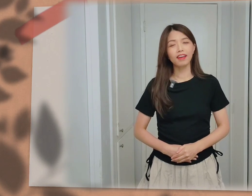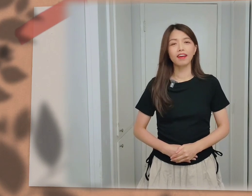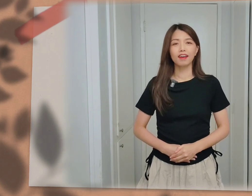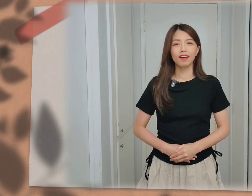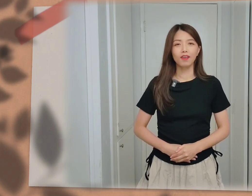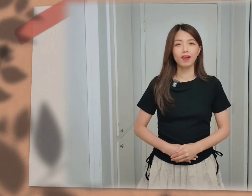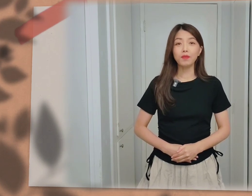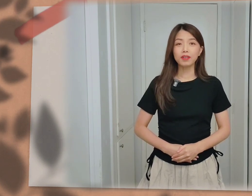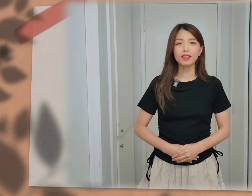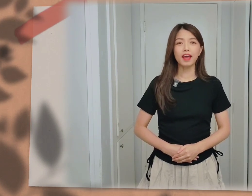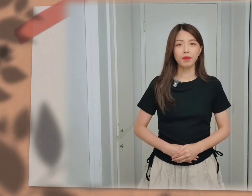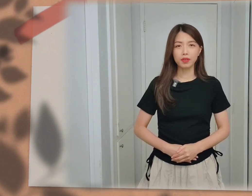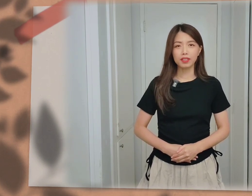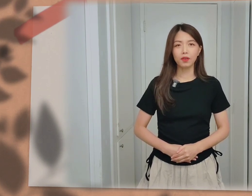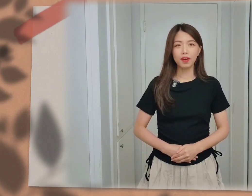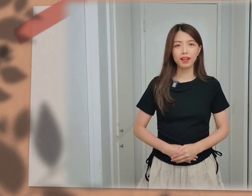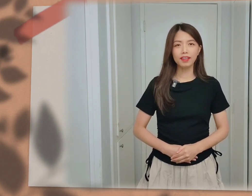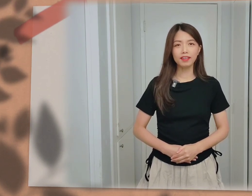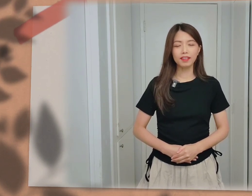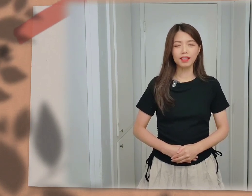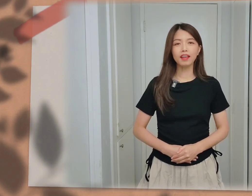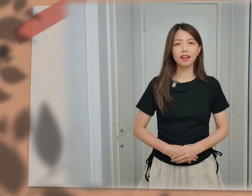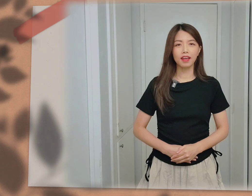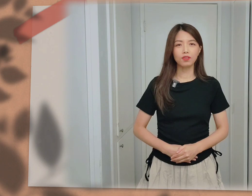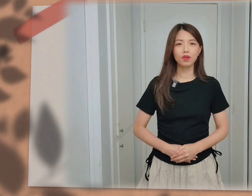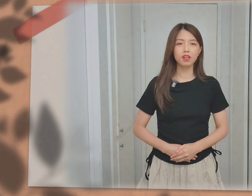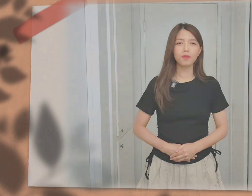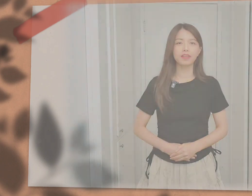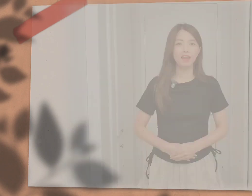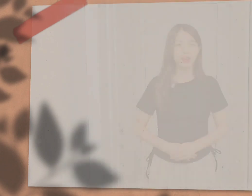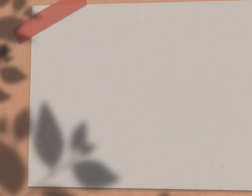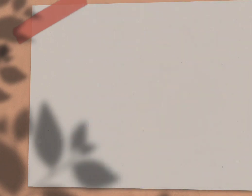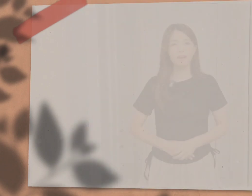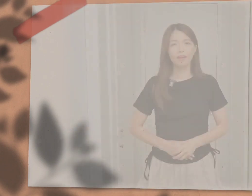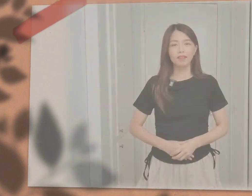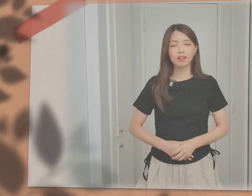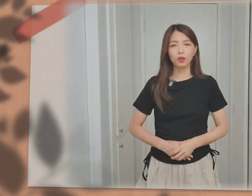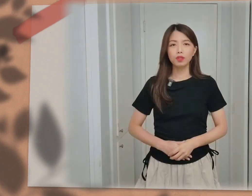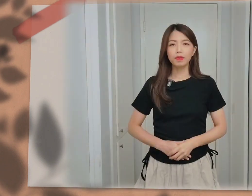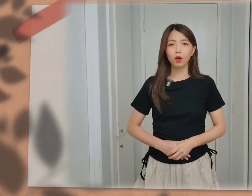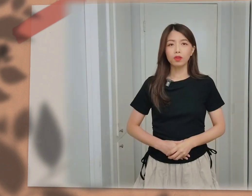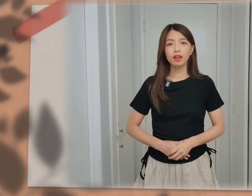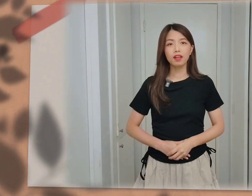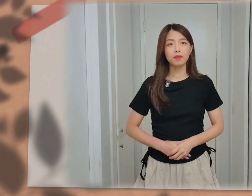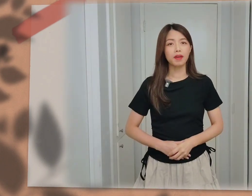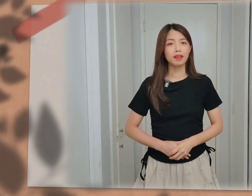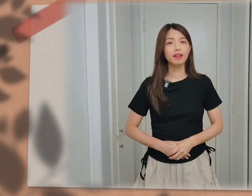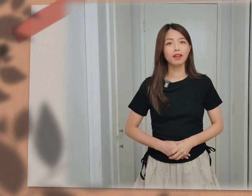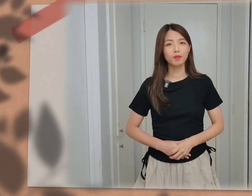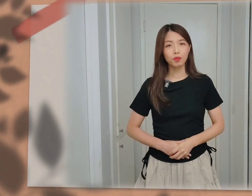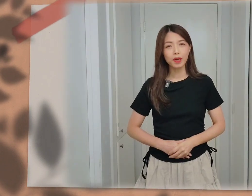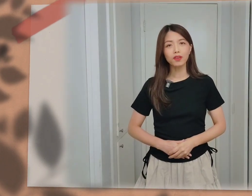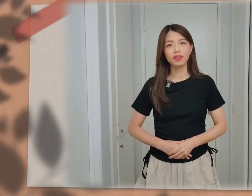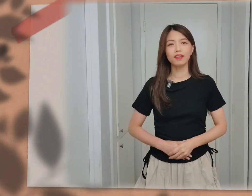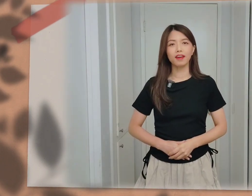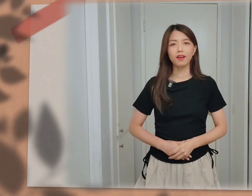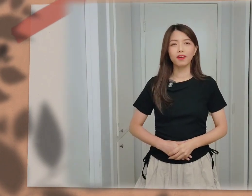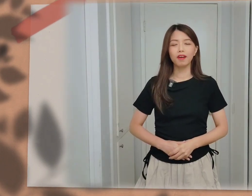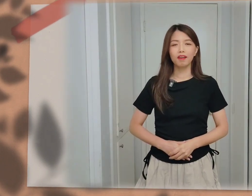올라간 아버지 내 아버지라고 하는 찬양의 수어 설명인데요. 제가 요즘에 연희엘님의 찬양에 푹